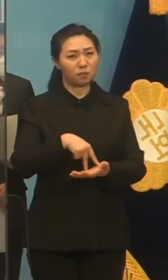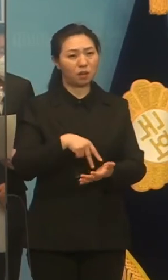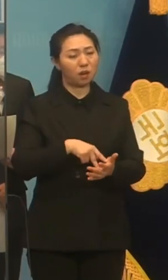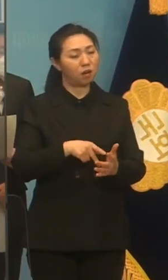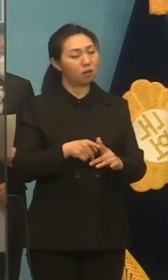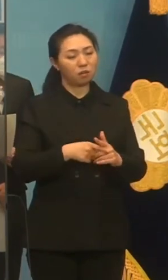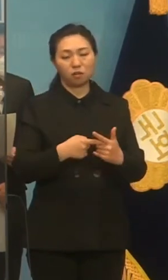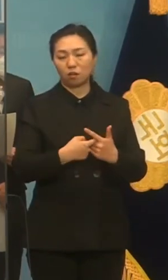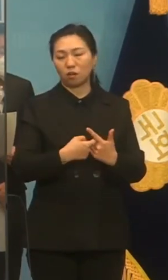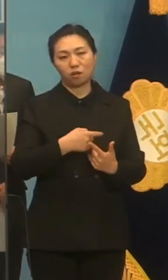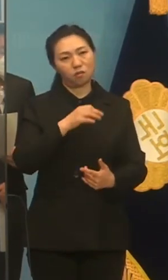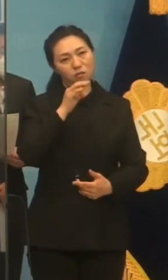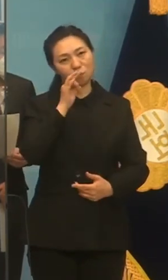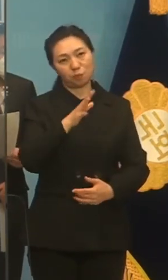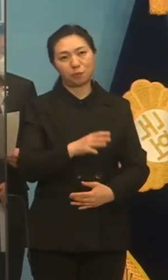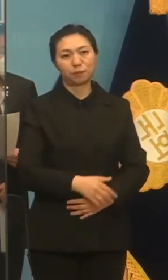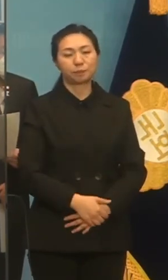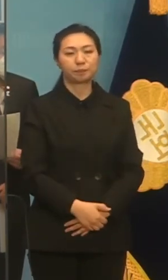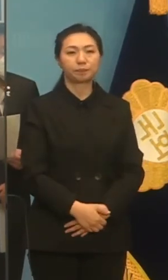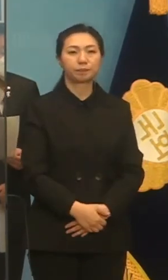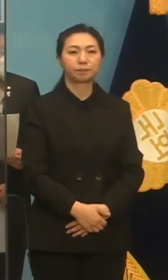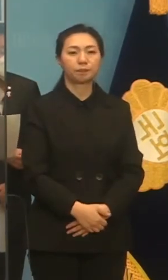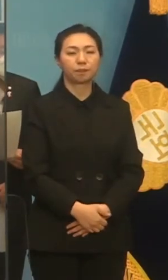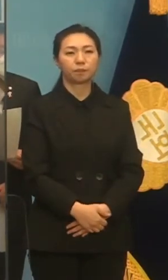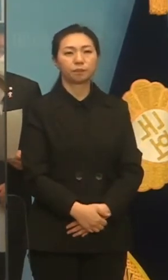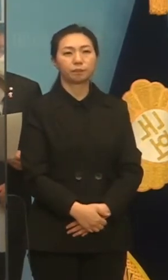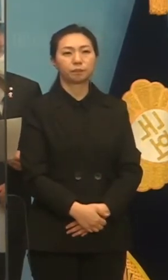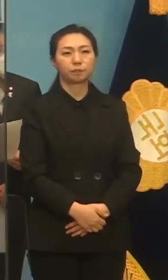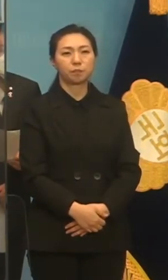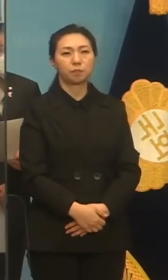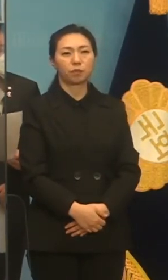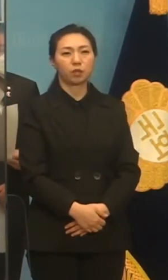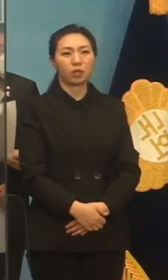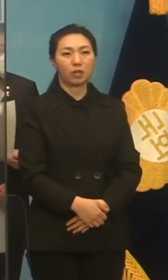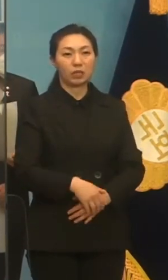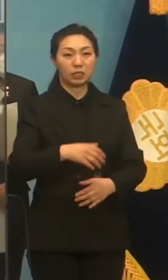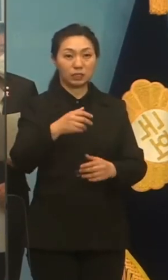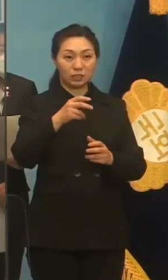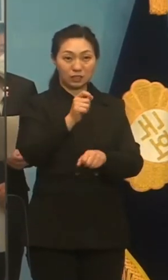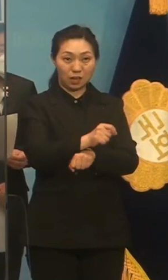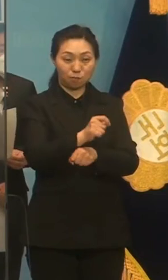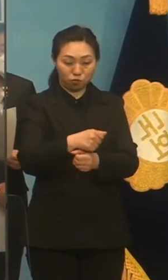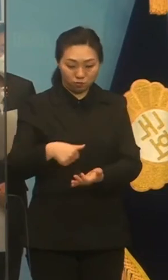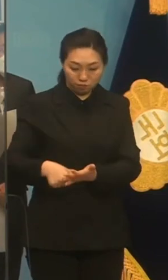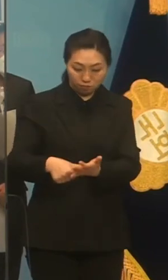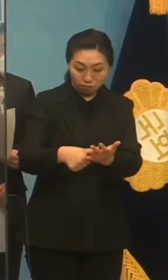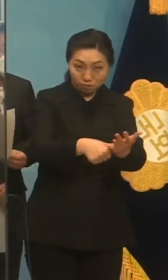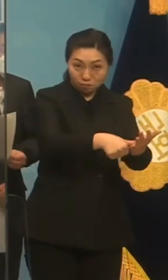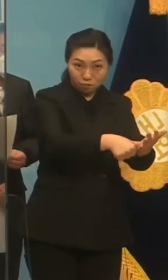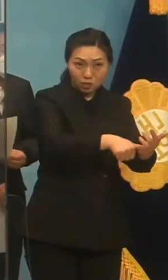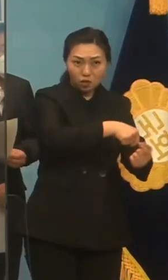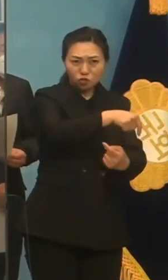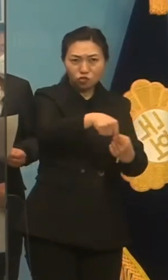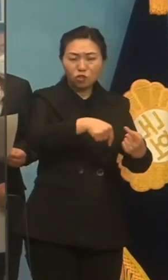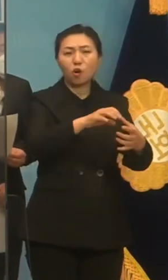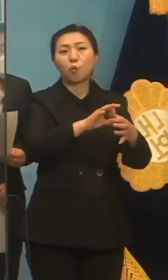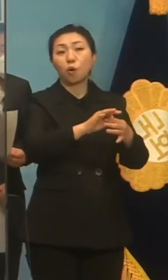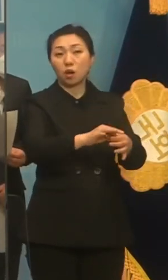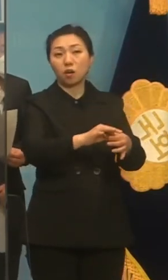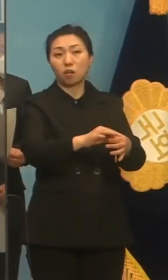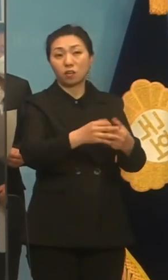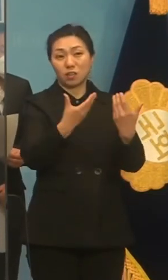없는 영역이라고 생각합니다 어사 평결 기존 운영업 r 달라서 애를 하나